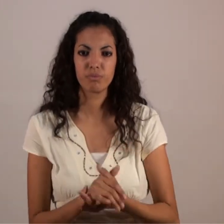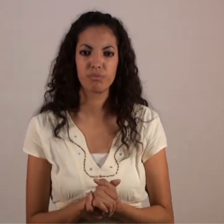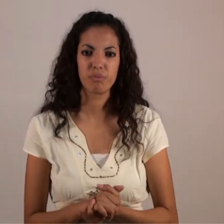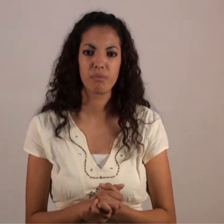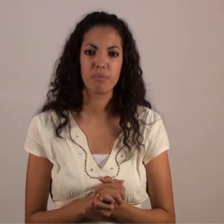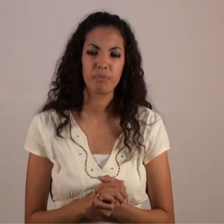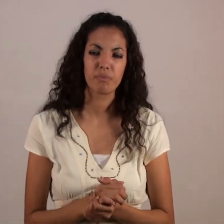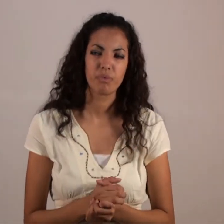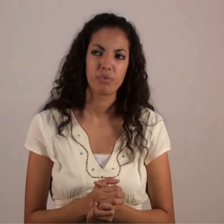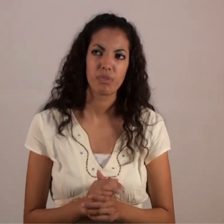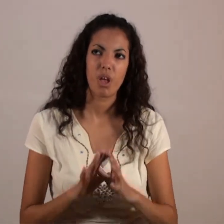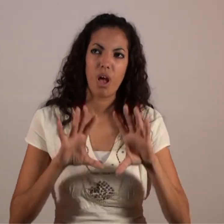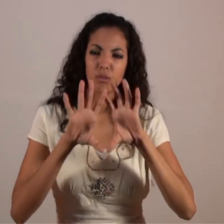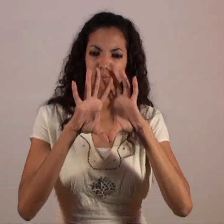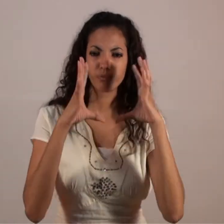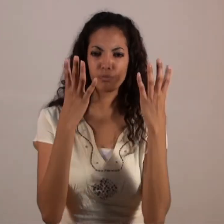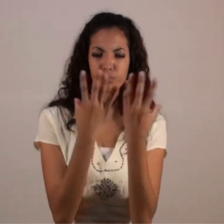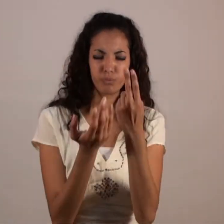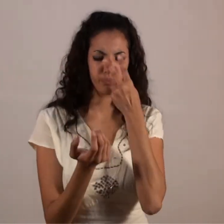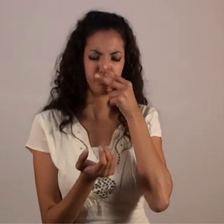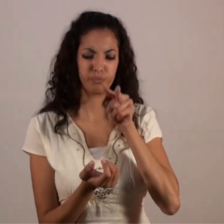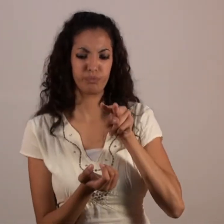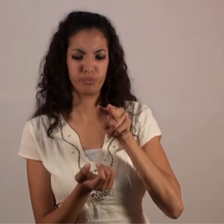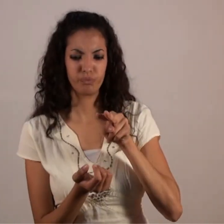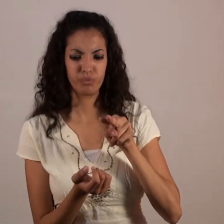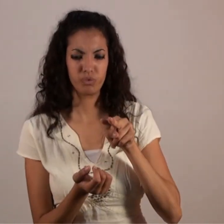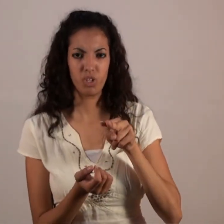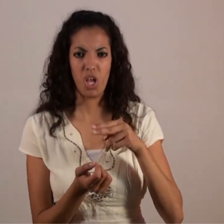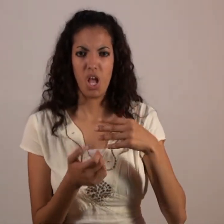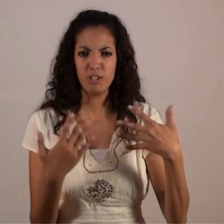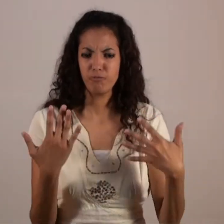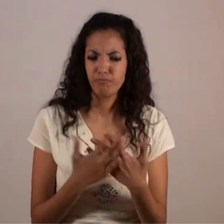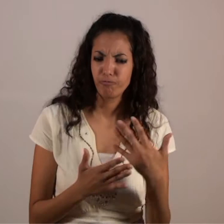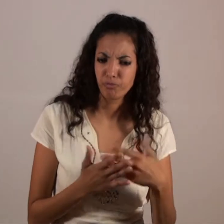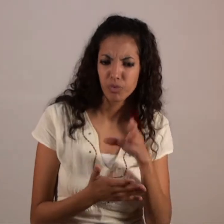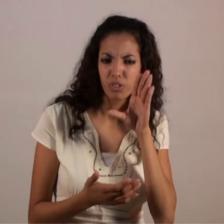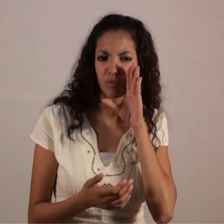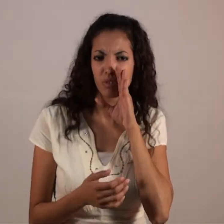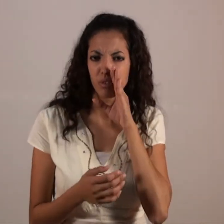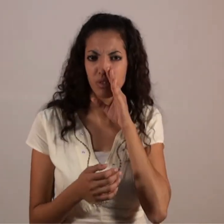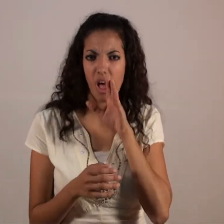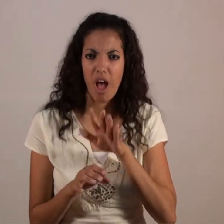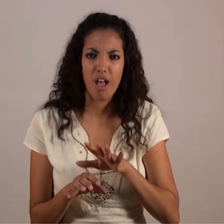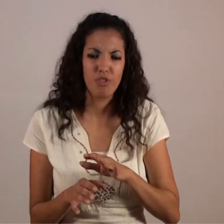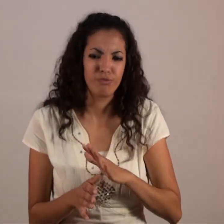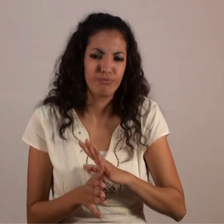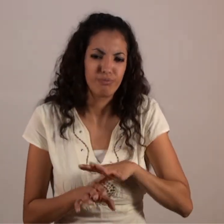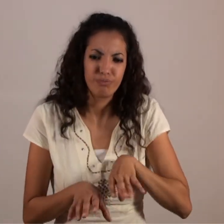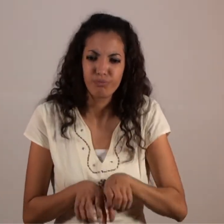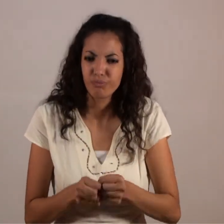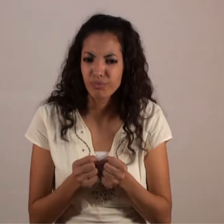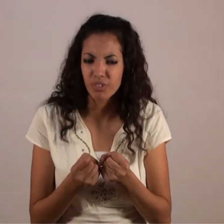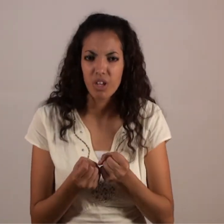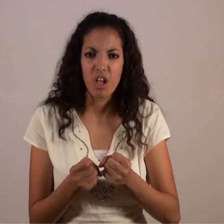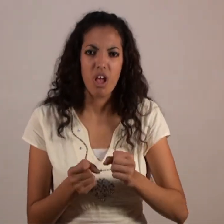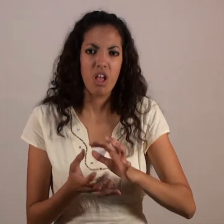Mira al mundo a tu alrededor. Mira el daño que ha causado el pecado, el dolor, la pérdida, el temor,